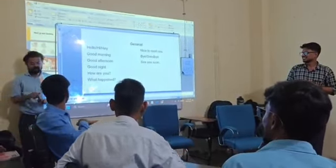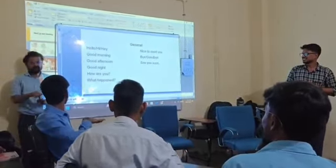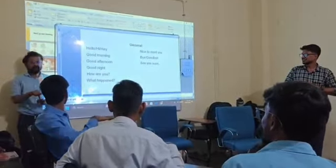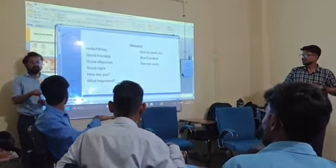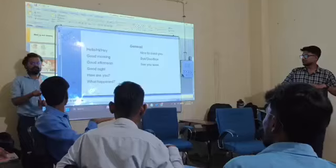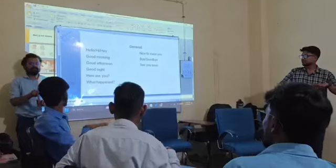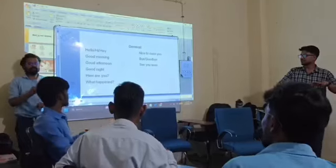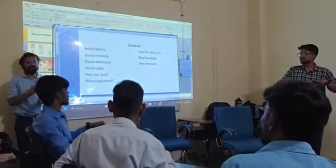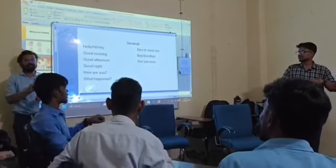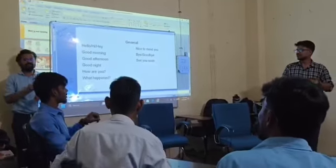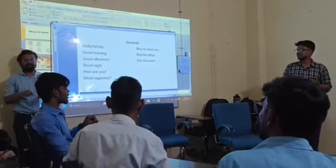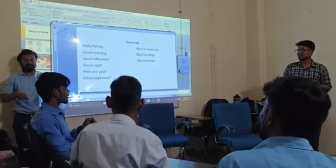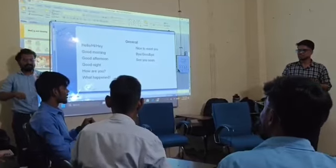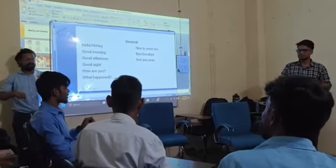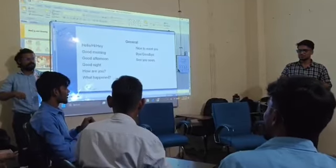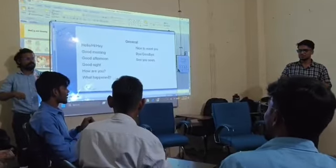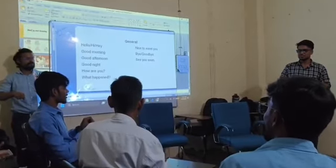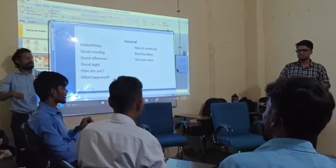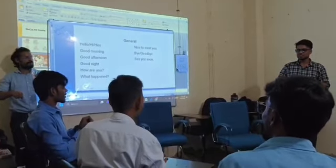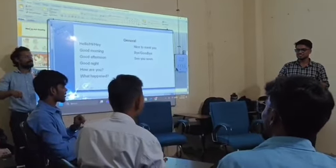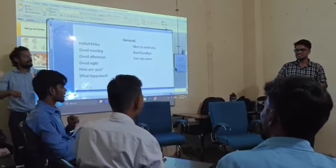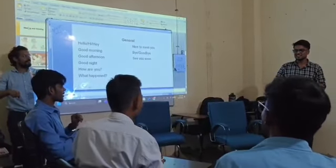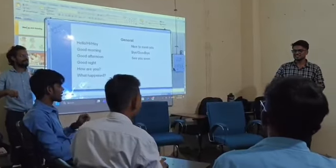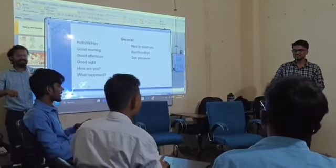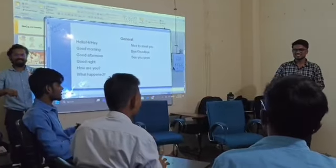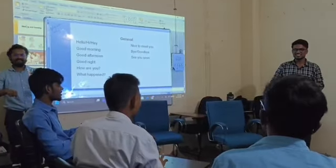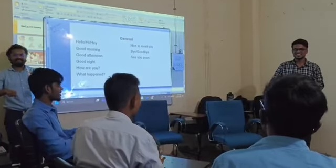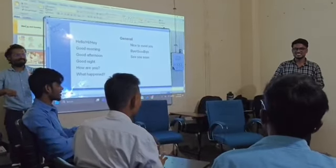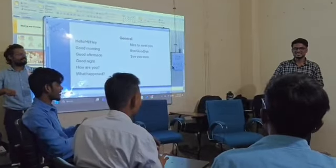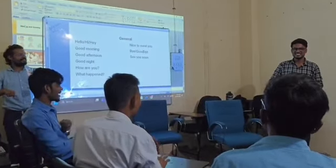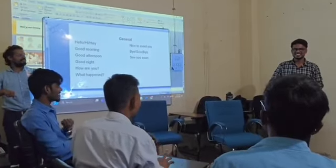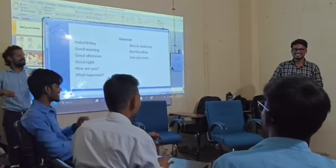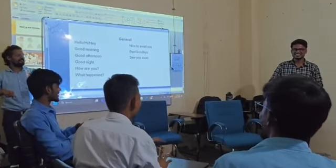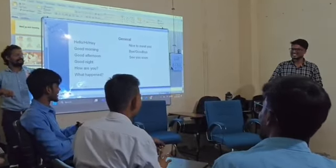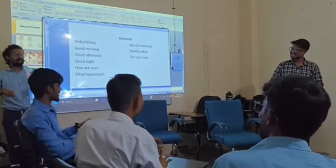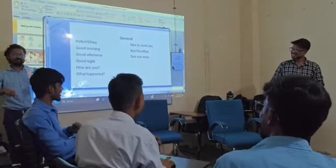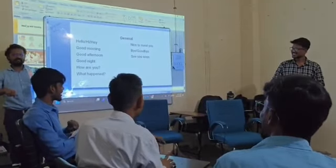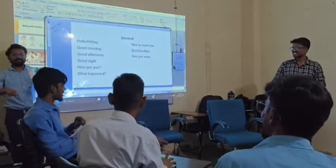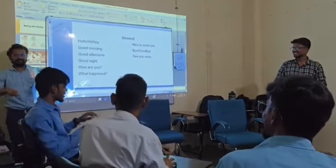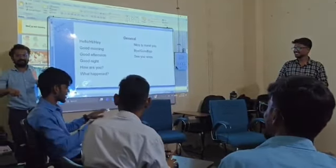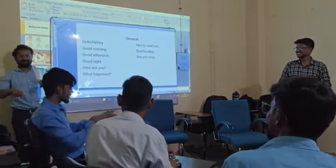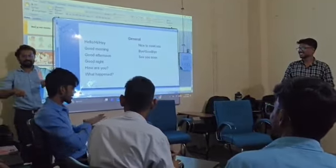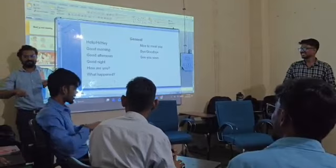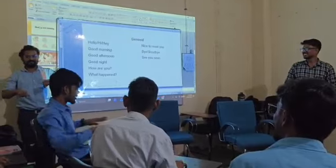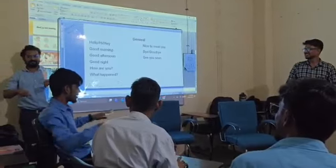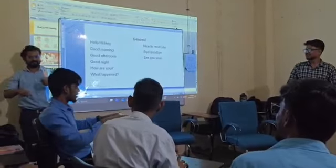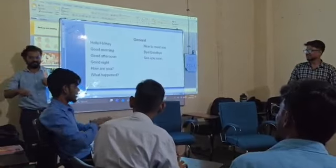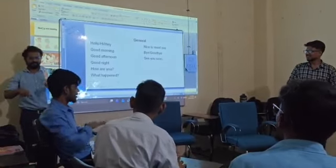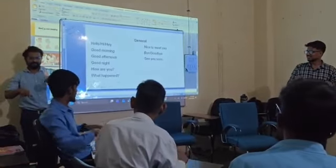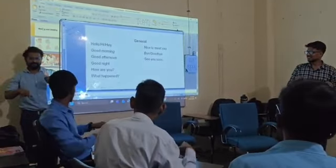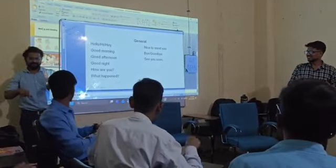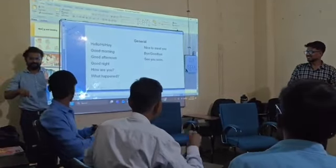ये प्लेन सरफेस, जमीन पे जो क्या है, ये कंचे, बाइक चलाना,